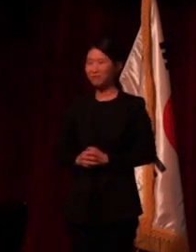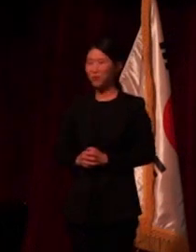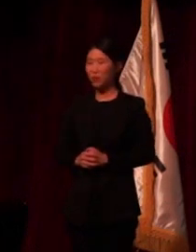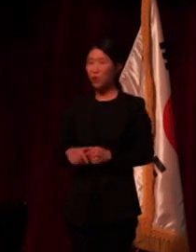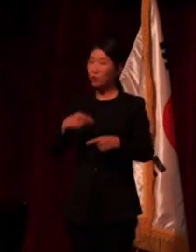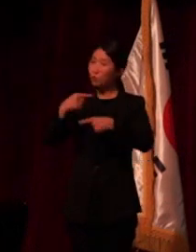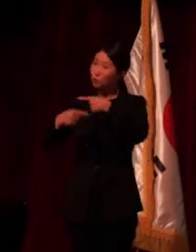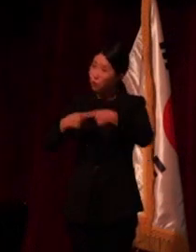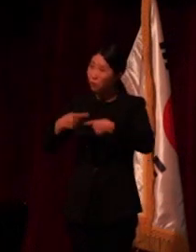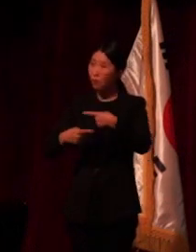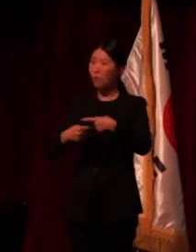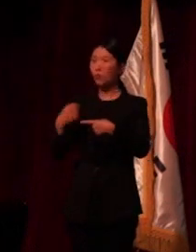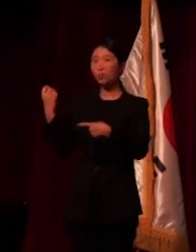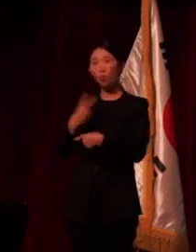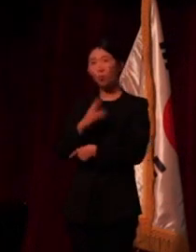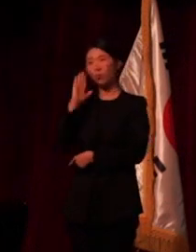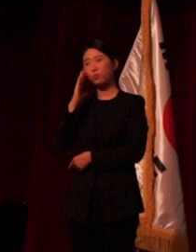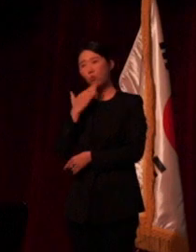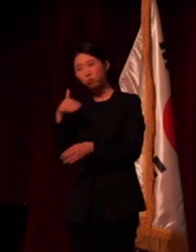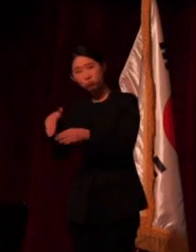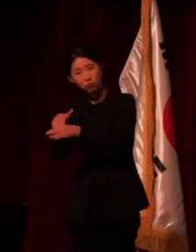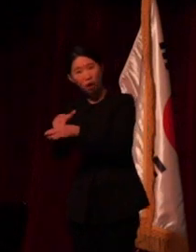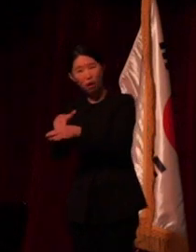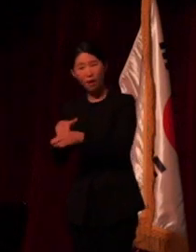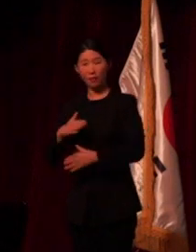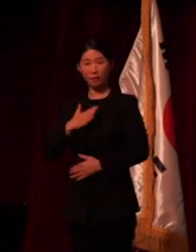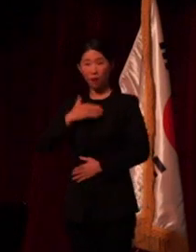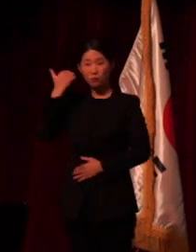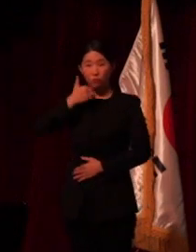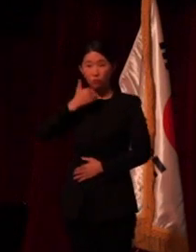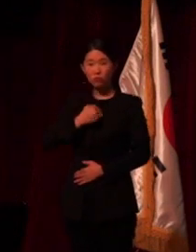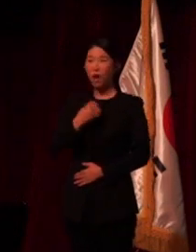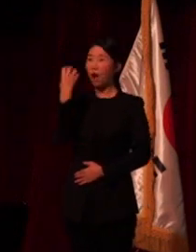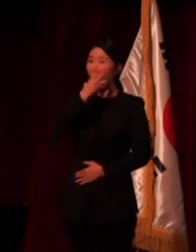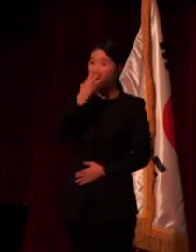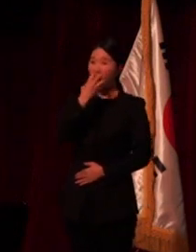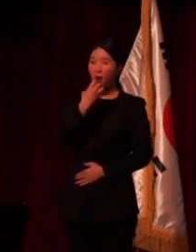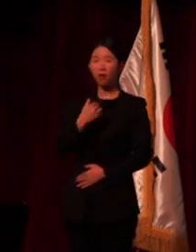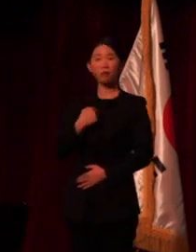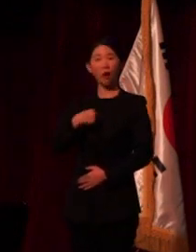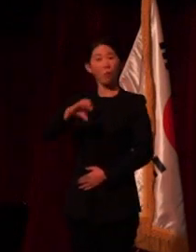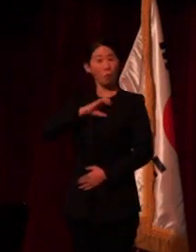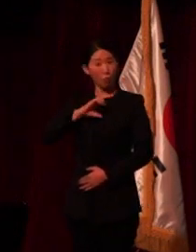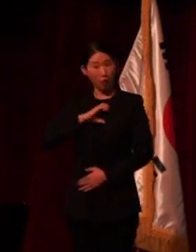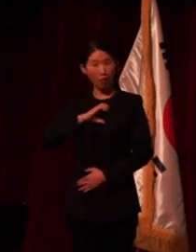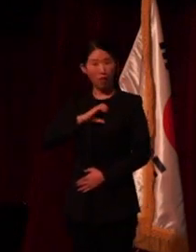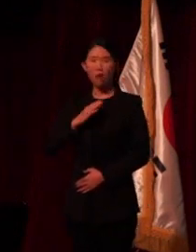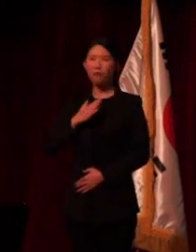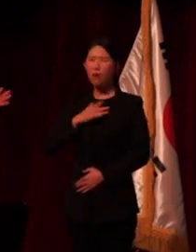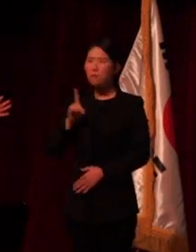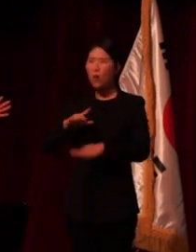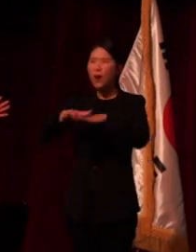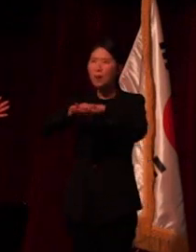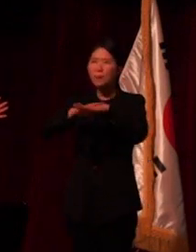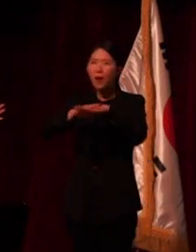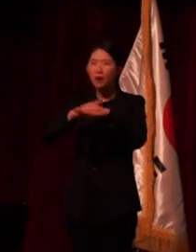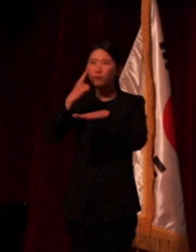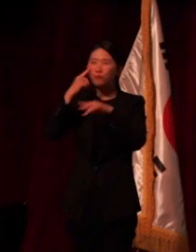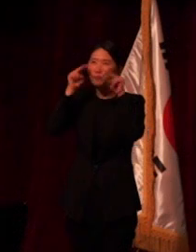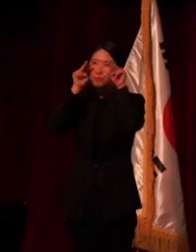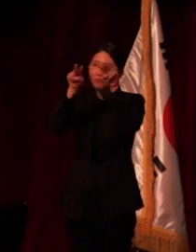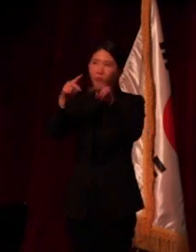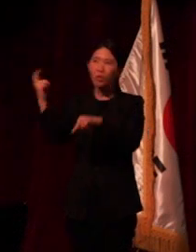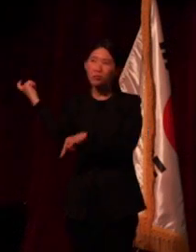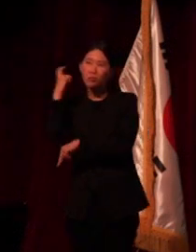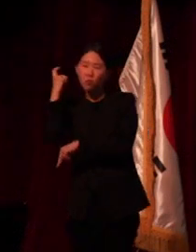수어가 농문화가 성인이자 코다인 제게 가져다준 어떤 감각의 확장,